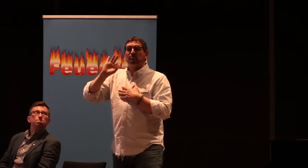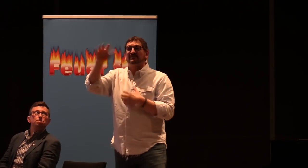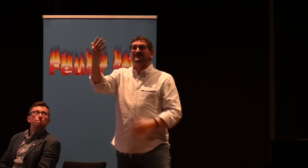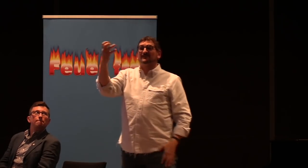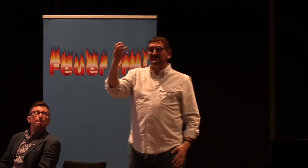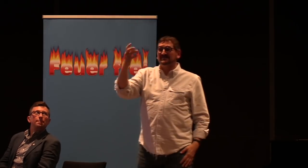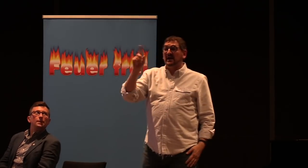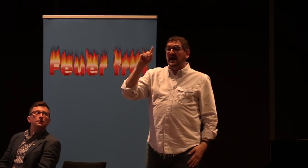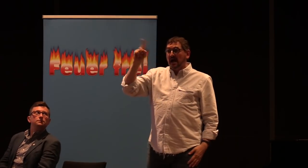unter 50.